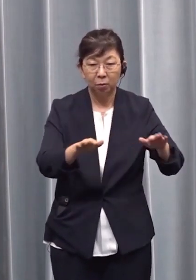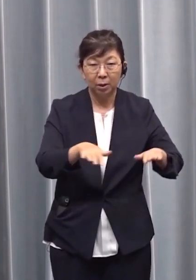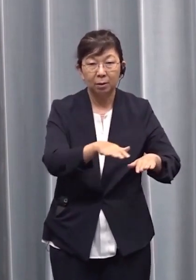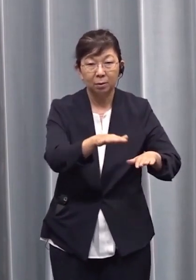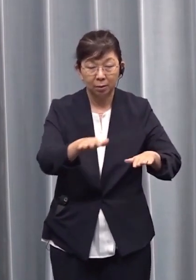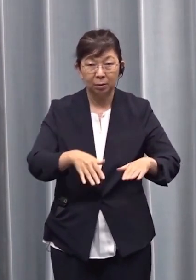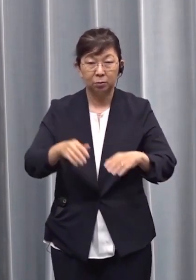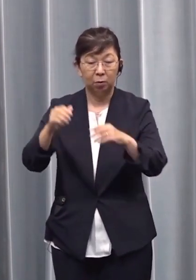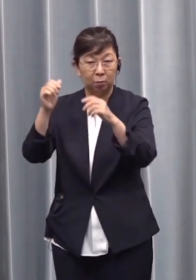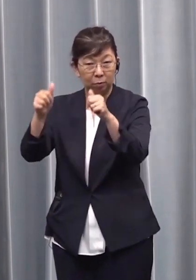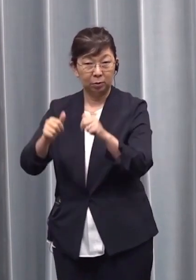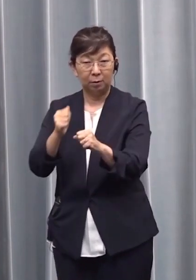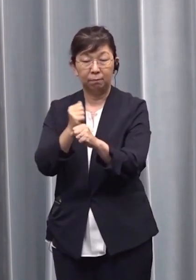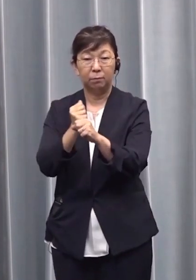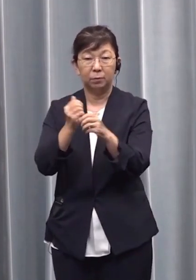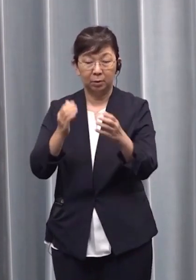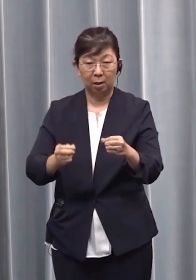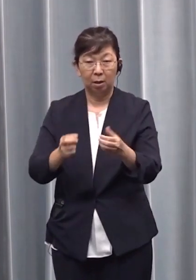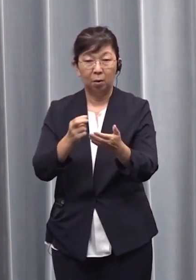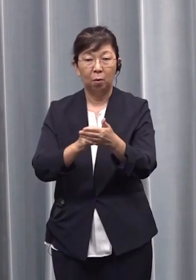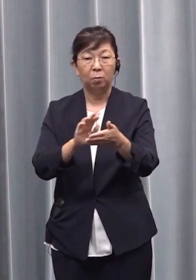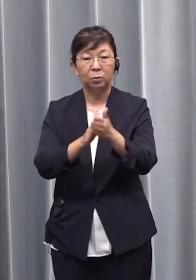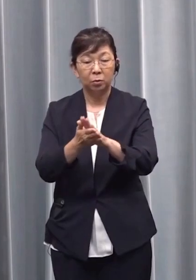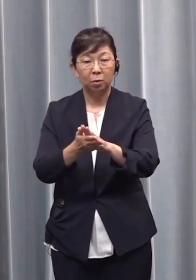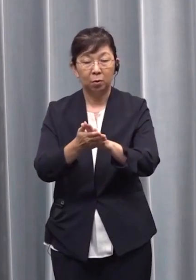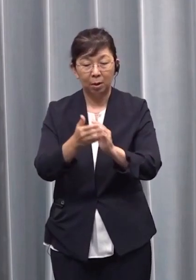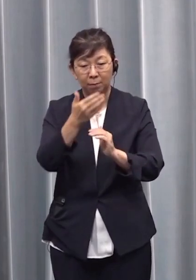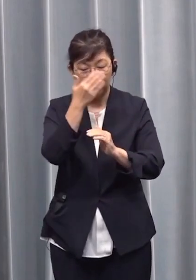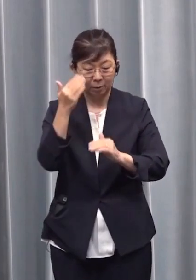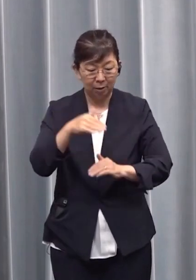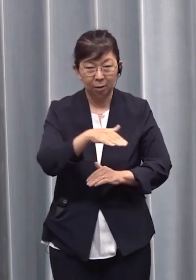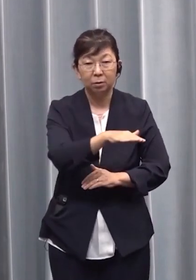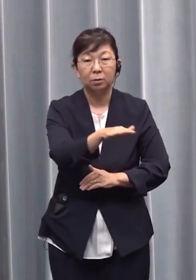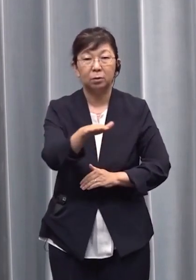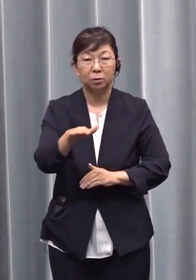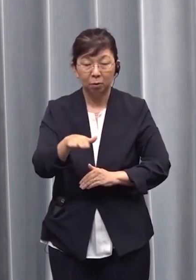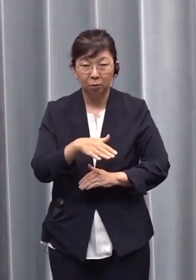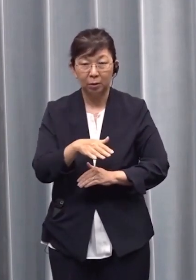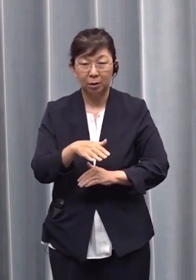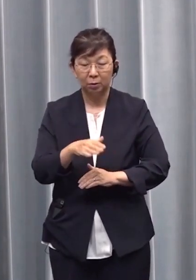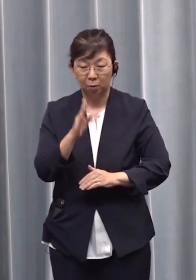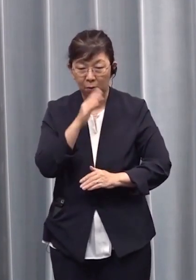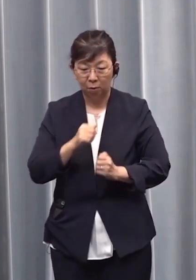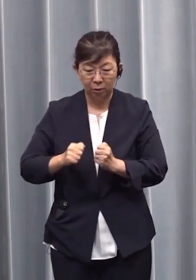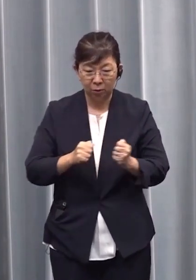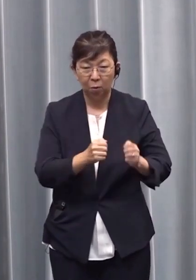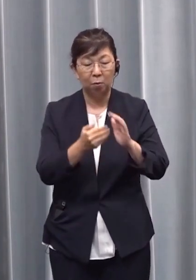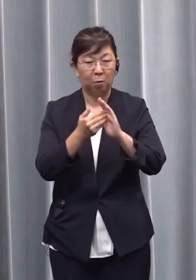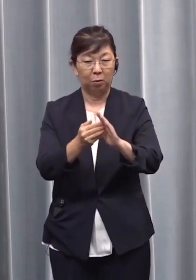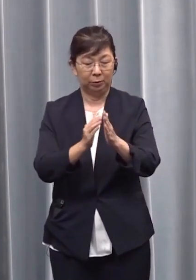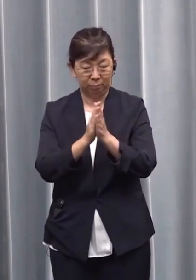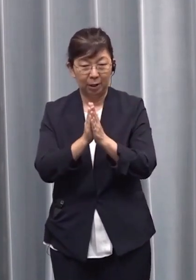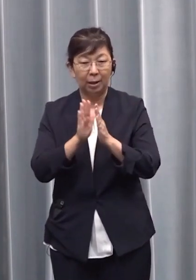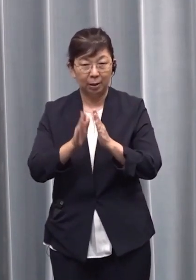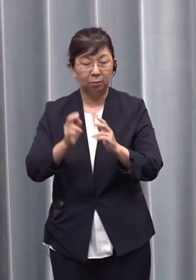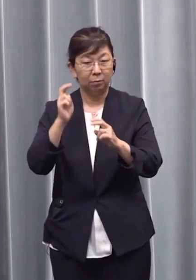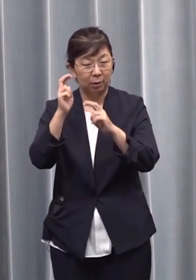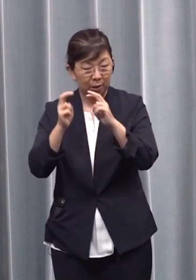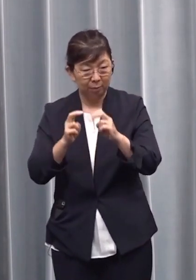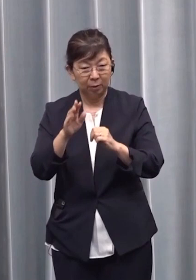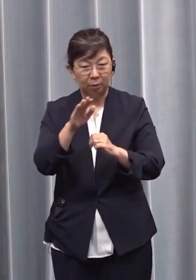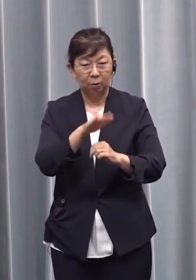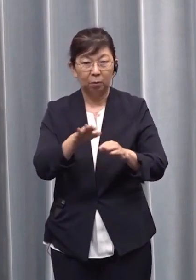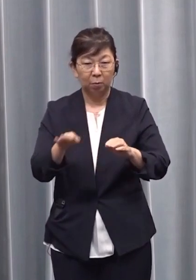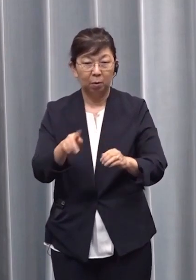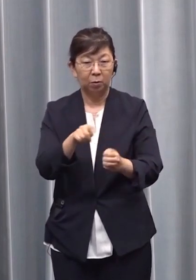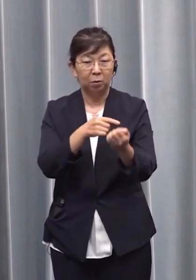スター作成しました。法務省は青少年の再非行防止を願っています。少年たちの悩み、ぜひ子どもの人権110